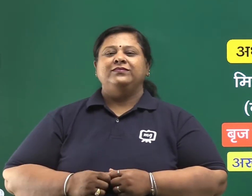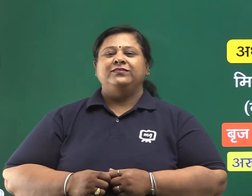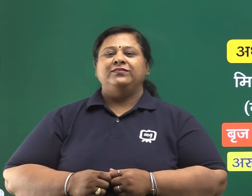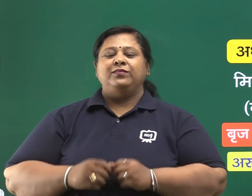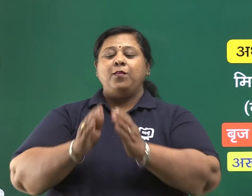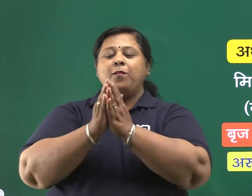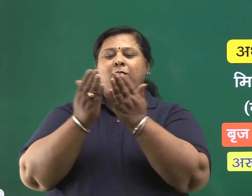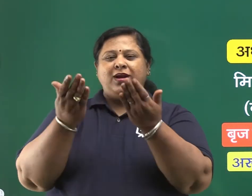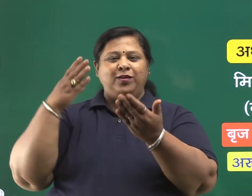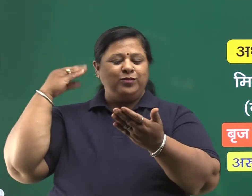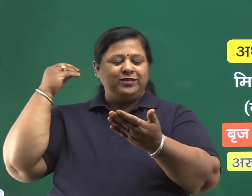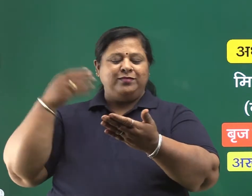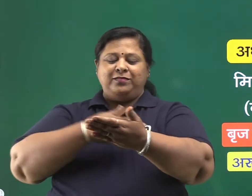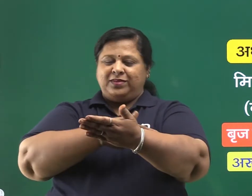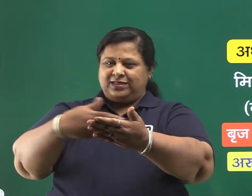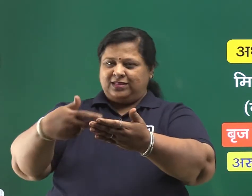पाठ्यपुस्तक वसंत